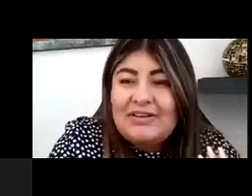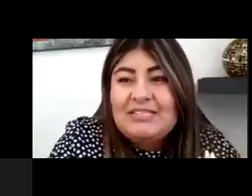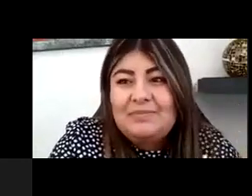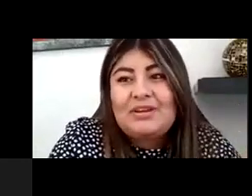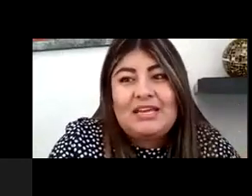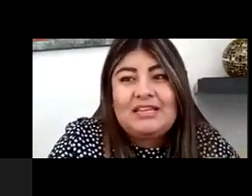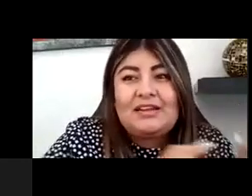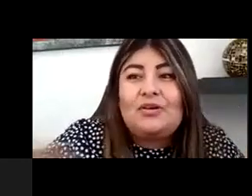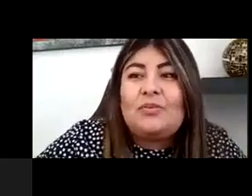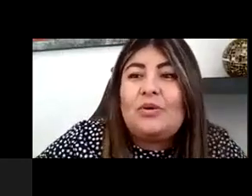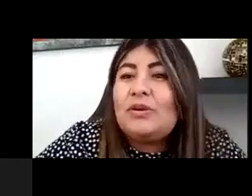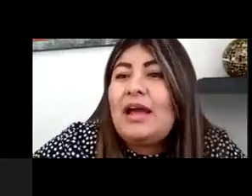fácil porque ya tienen como una...